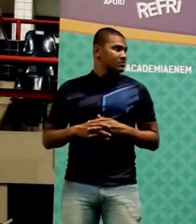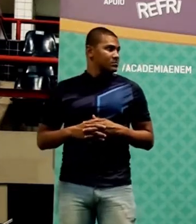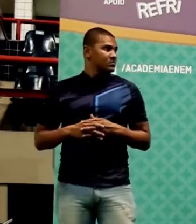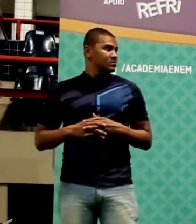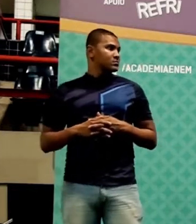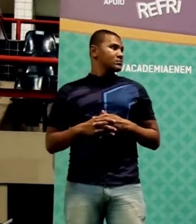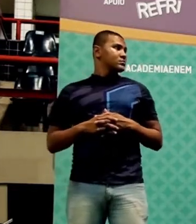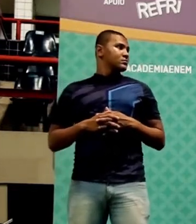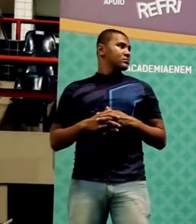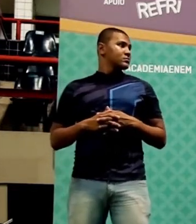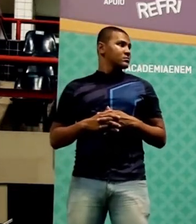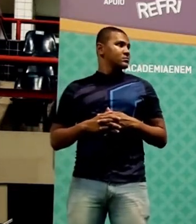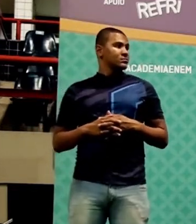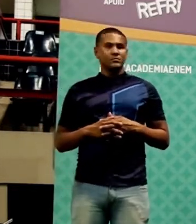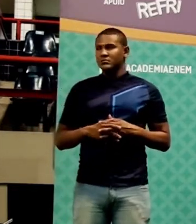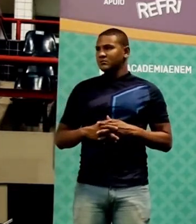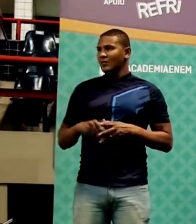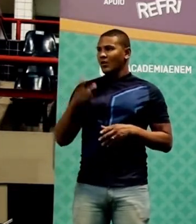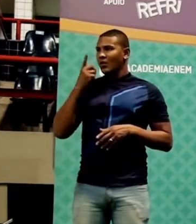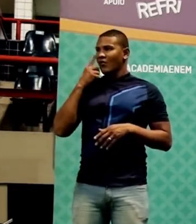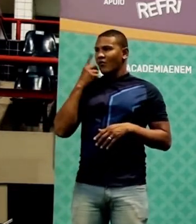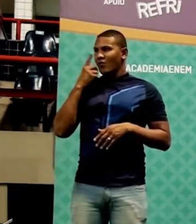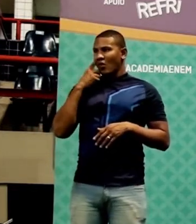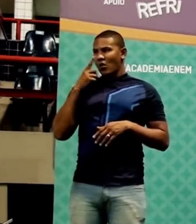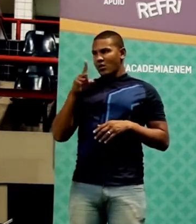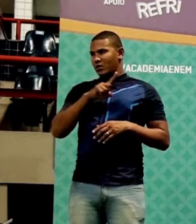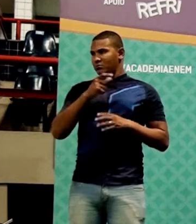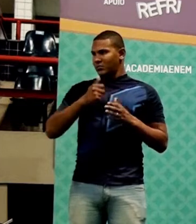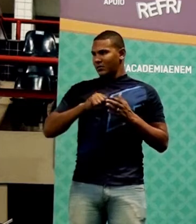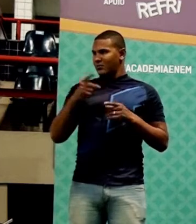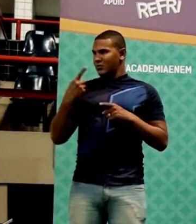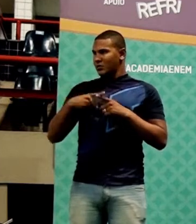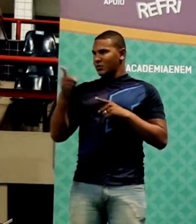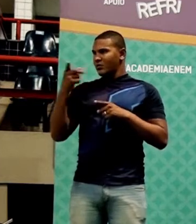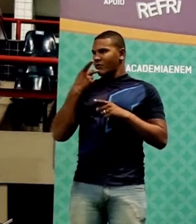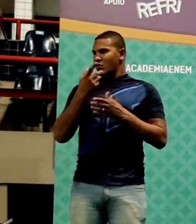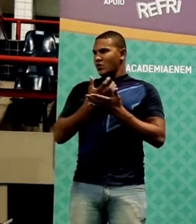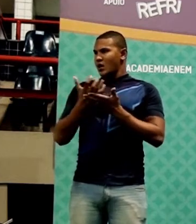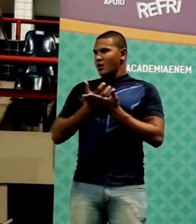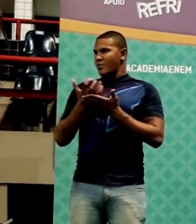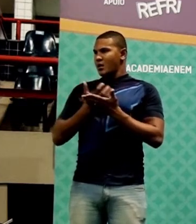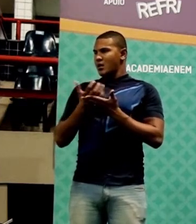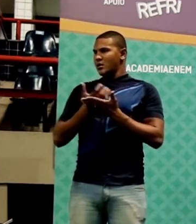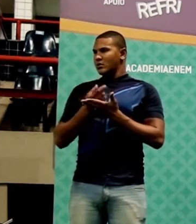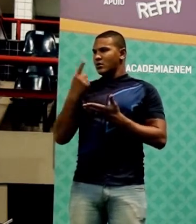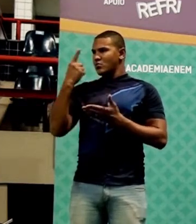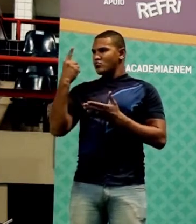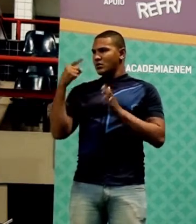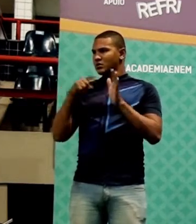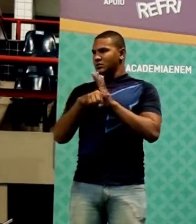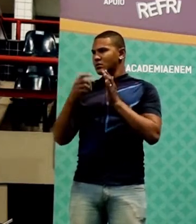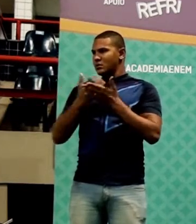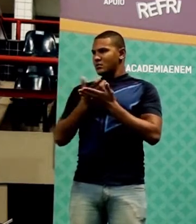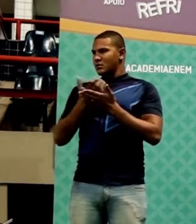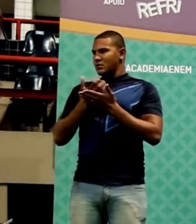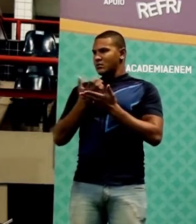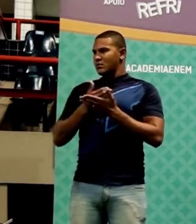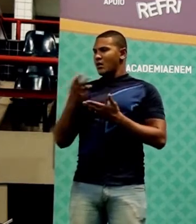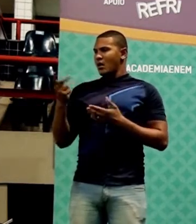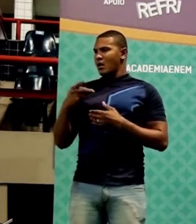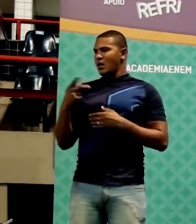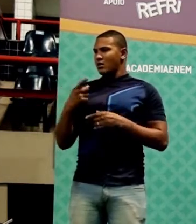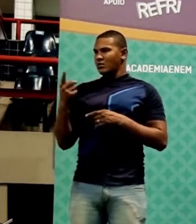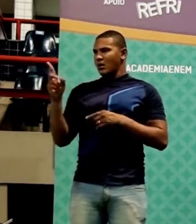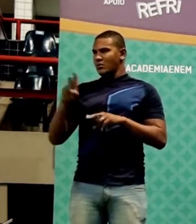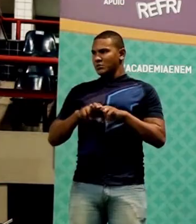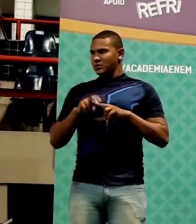recebi a apostila quando cheguei aqui, mas eu vou dar uma olhadinha, aí eu mando para vocês, tá certo? Eu coloco lá no site.